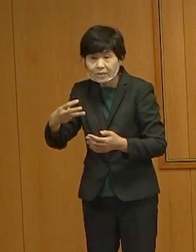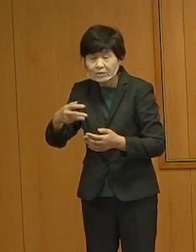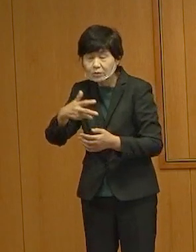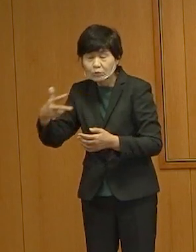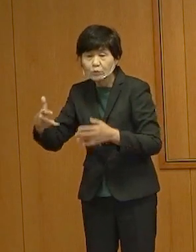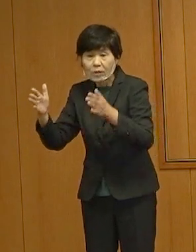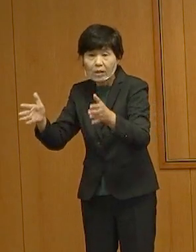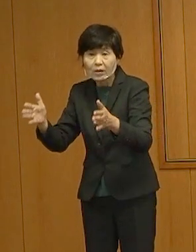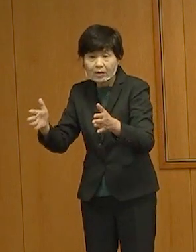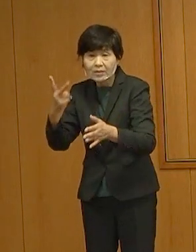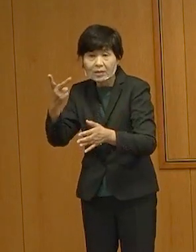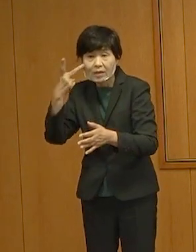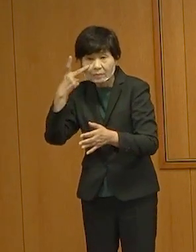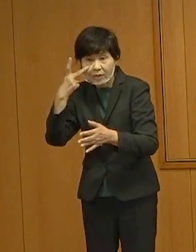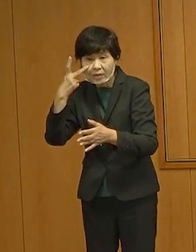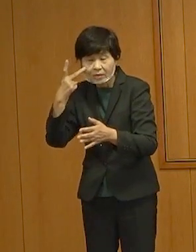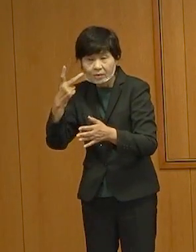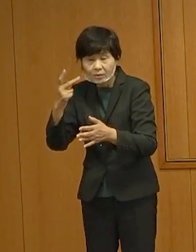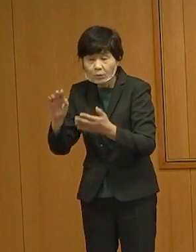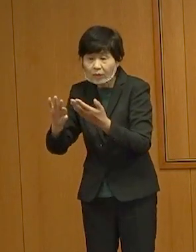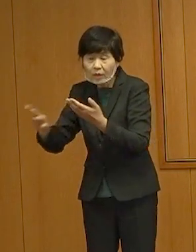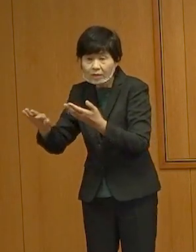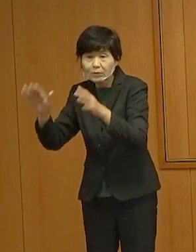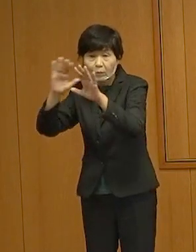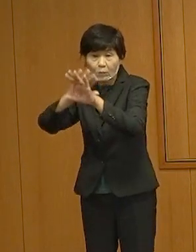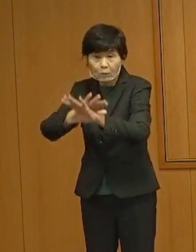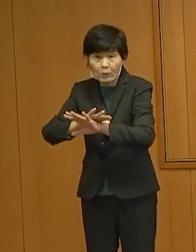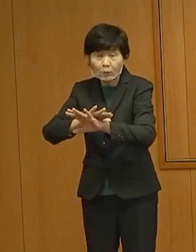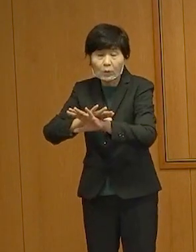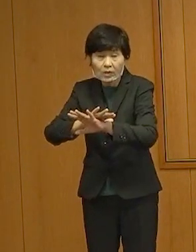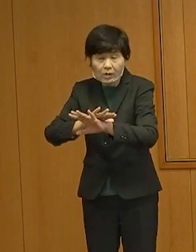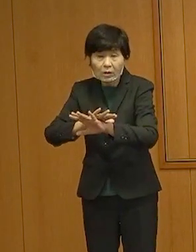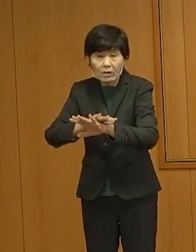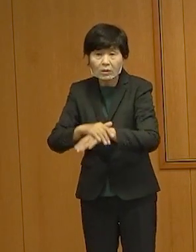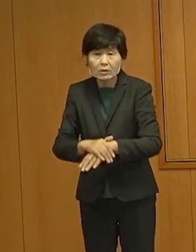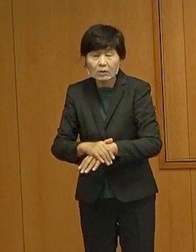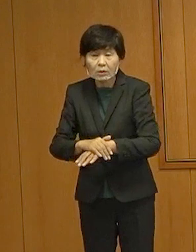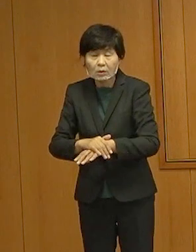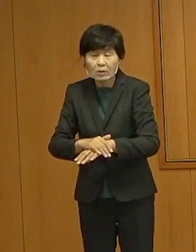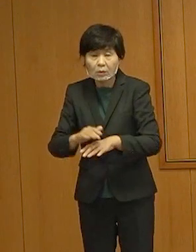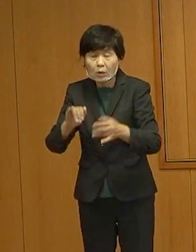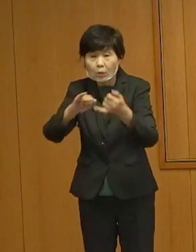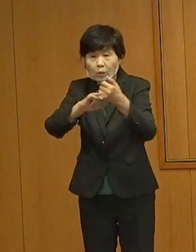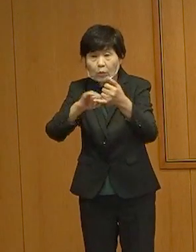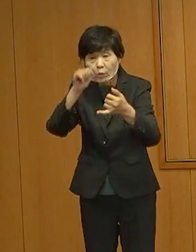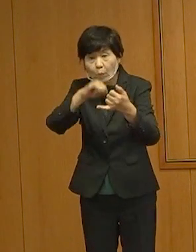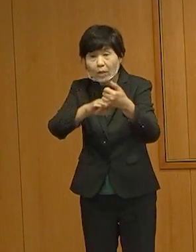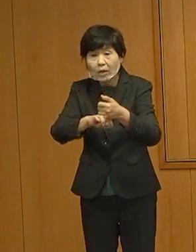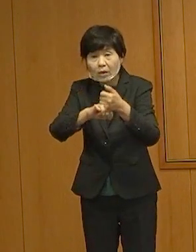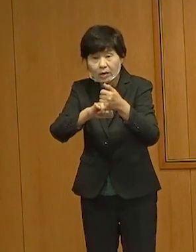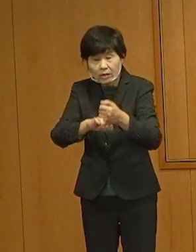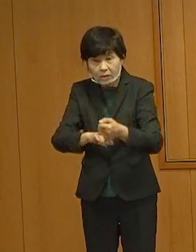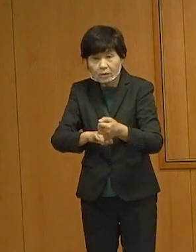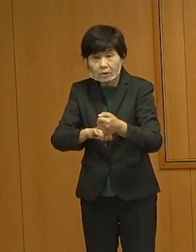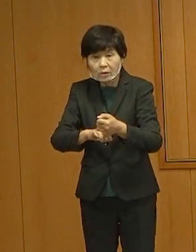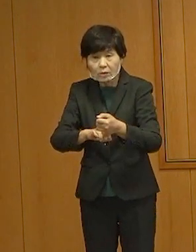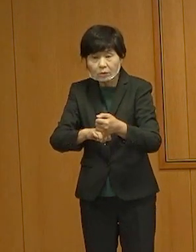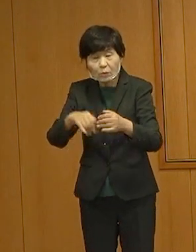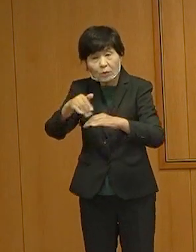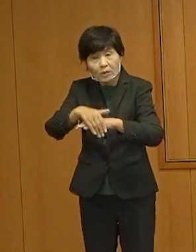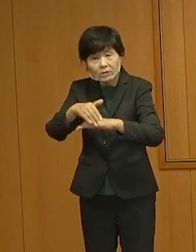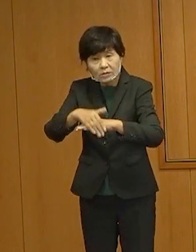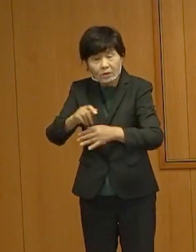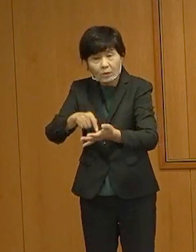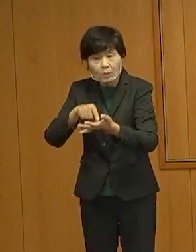降の夜間につきましては、予約のこれまで受付状況と踏まえますと、夜は埋まり